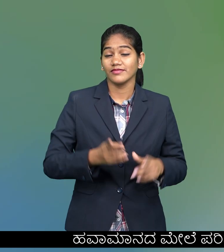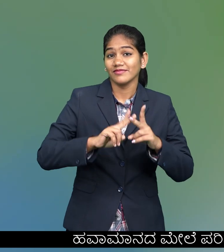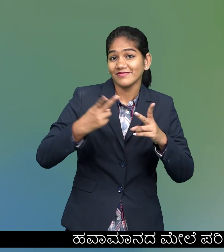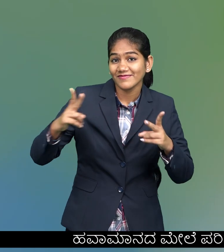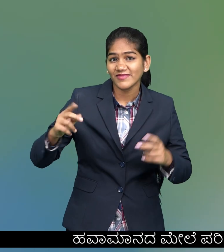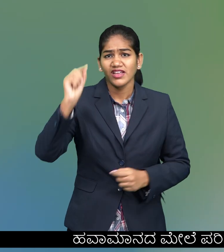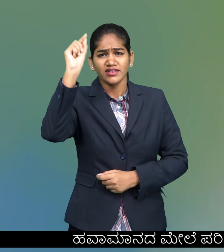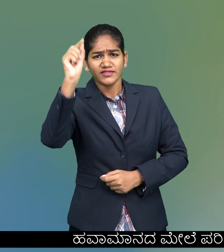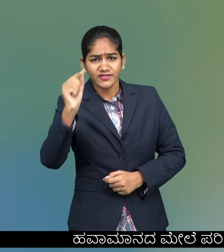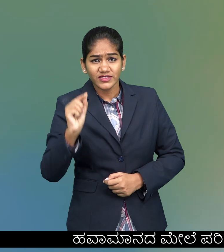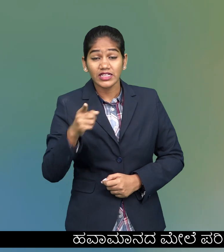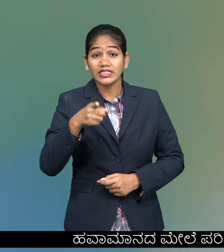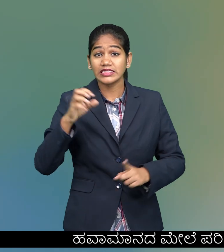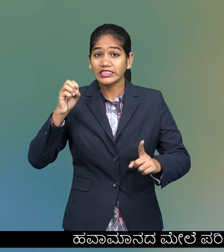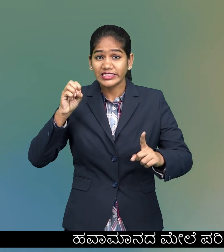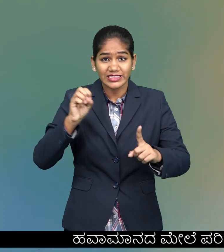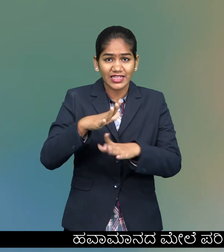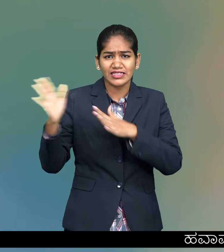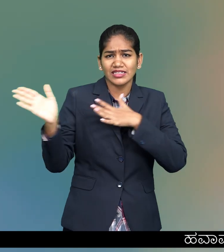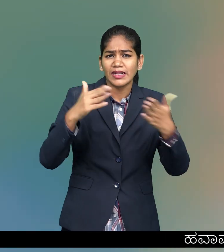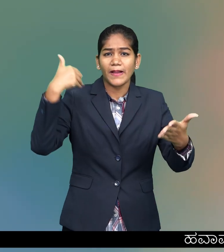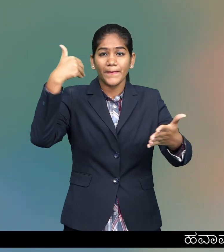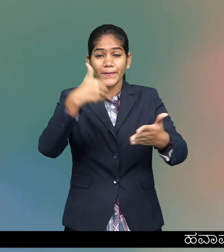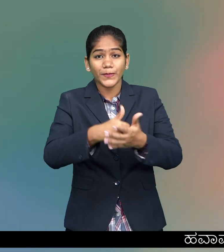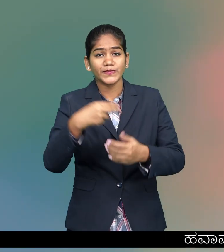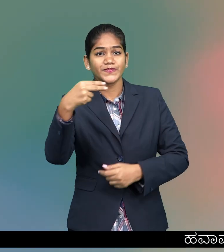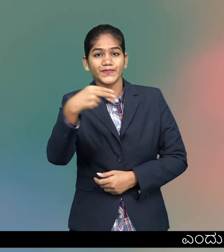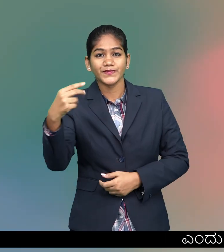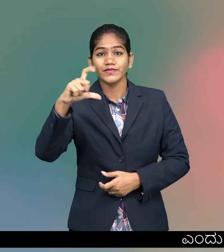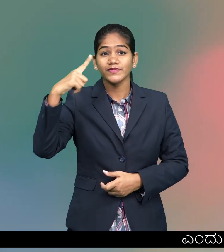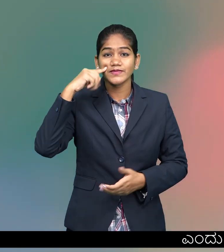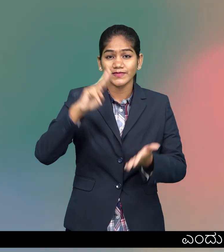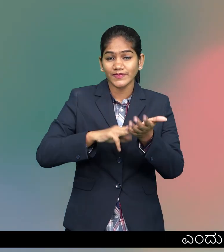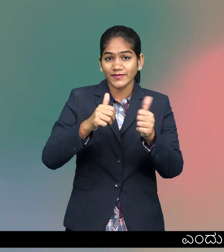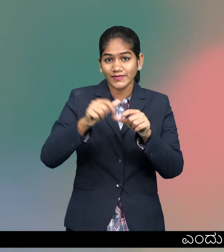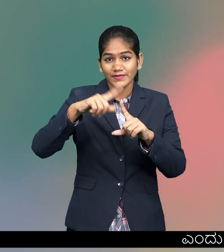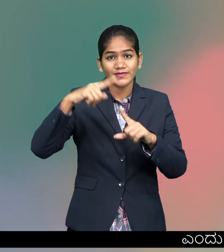ಹವಾಮಾನದ ಮೇಲೆ ಪರಿಣಾಮ ಬೀರುವ ವಿವಿಧ ಅಂಶಗಳನ್ನು ಹವಾಮಾನ ನಿಯಂತ್ರಣ ಎಂದು ಕರೆಯಲಾಗುತ್ತದೆ.